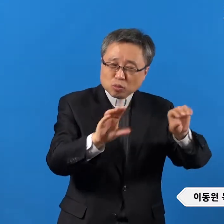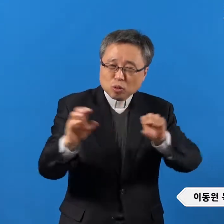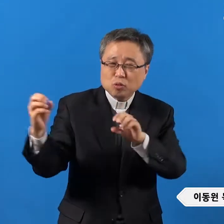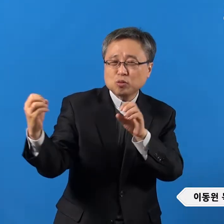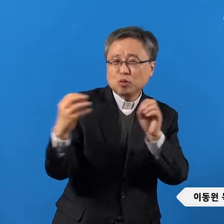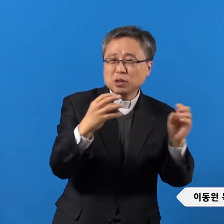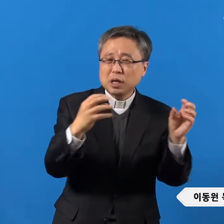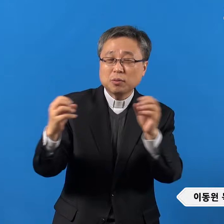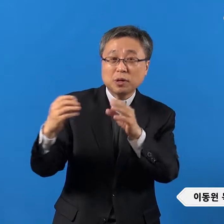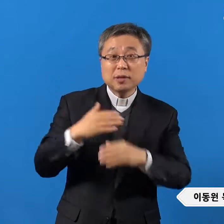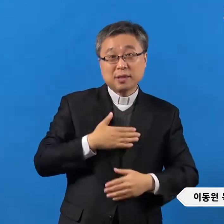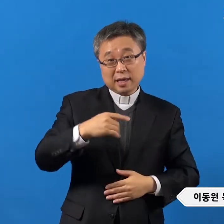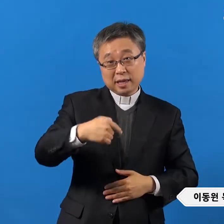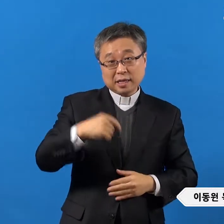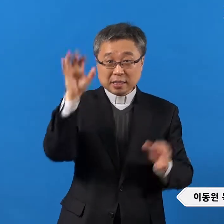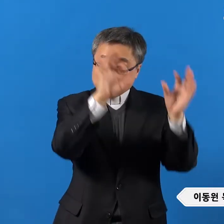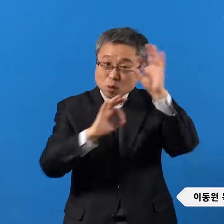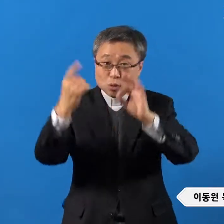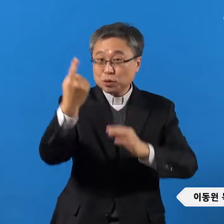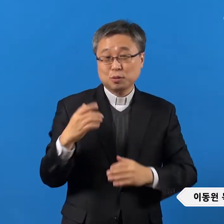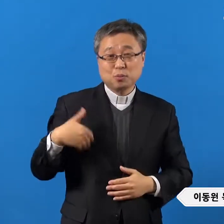내게 찾아오실지 모릅니다. 저